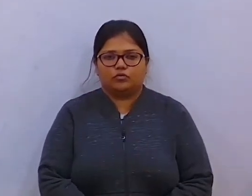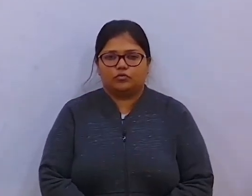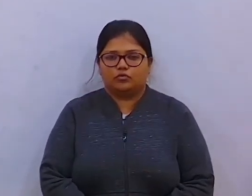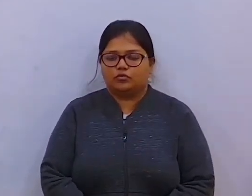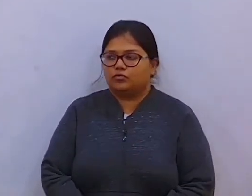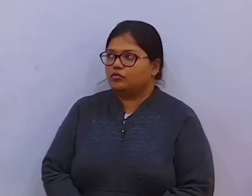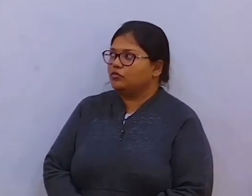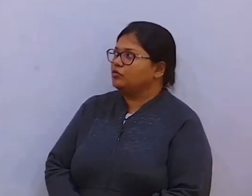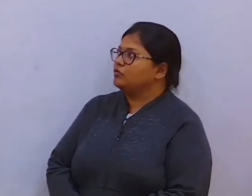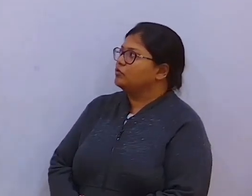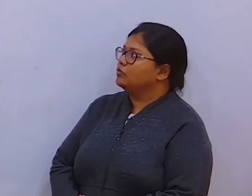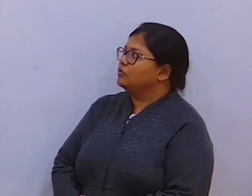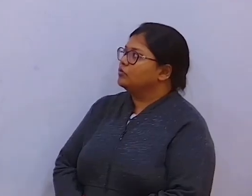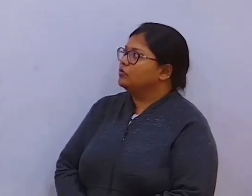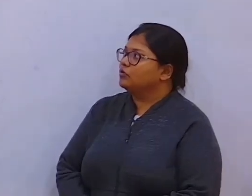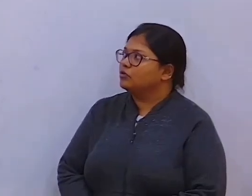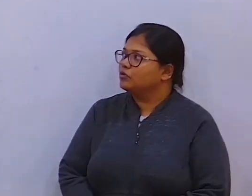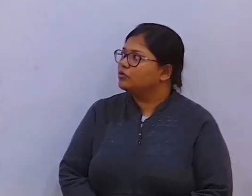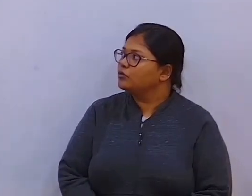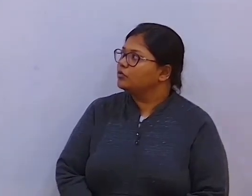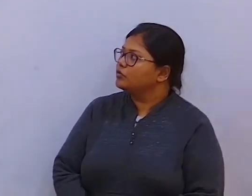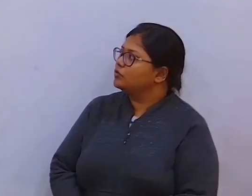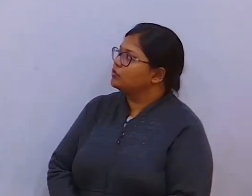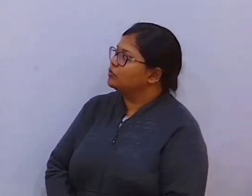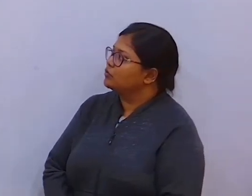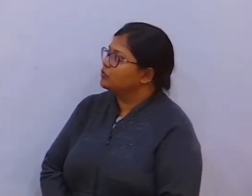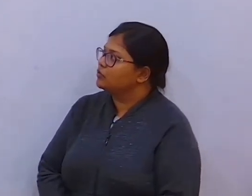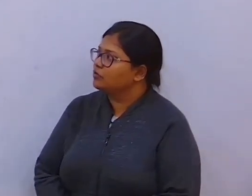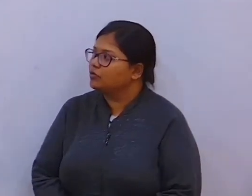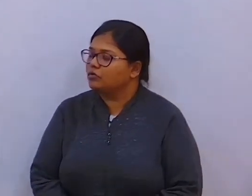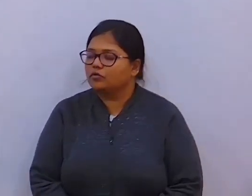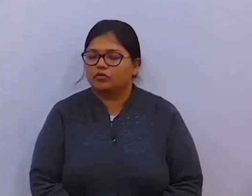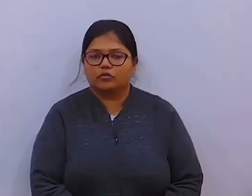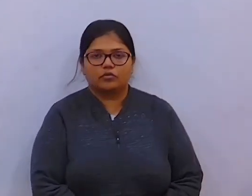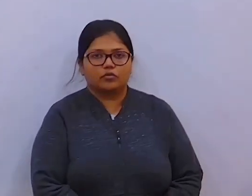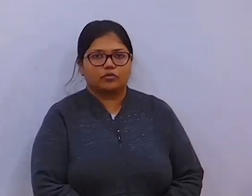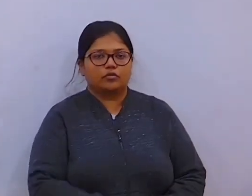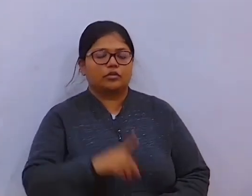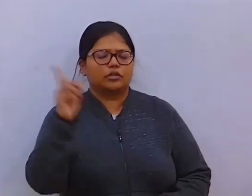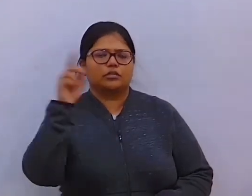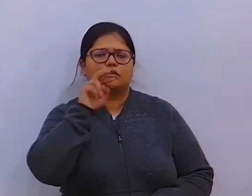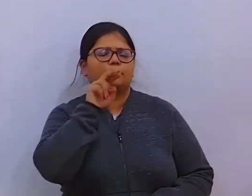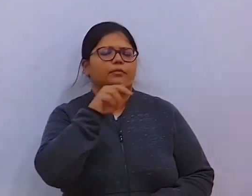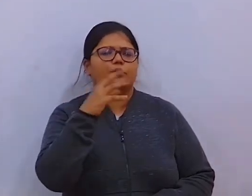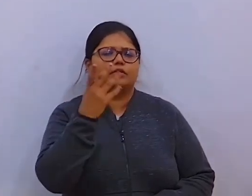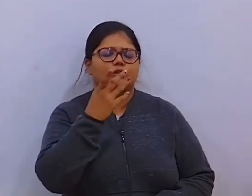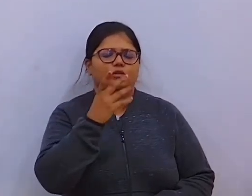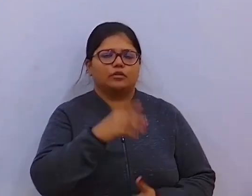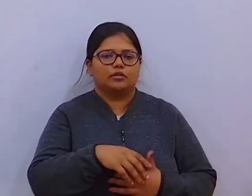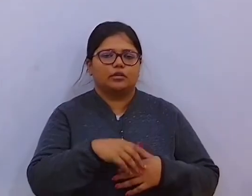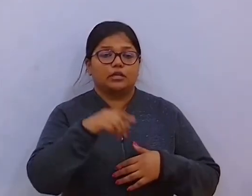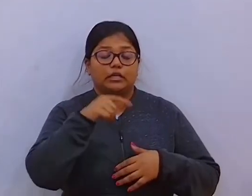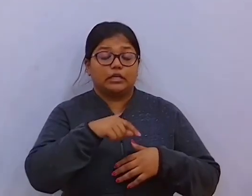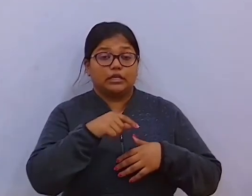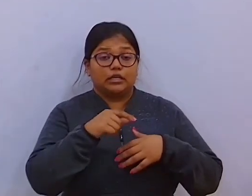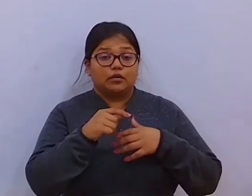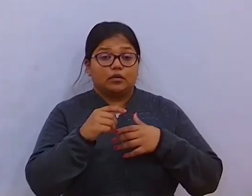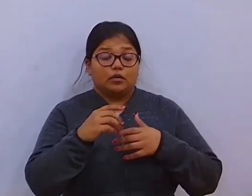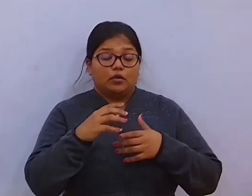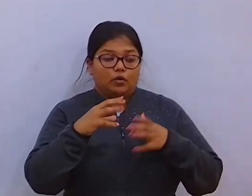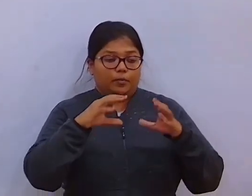इंटर ट्रॉपिकल कन्वर्जन जोन। अब ये इंटरट्रॉपिकल कन्वर्जन जोन क्या होता है, इंटरट्रॉपिकल कन्वर्जन जोन वो होता